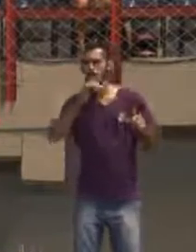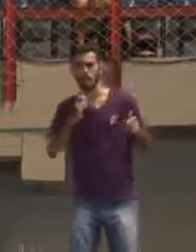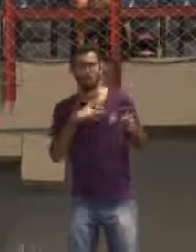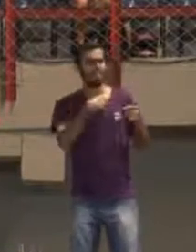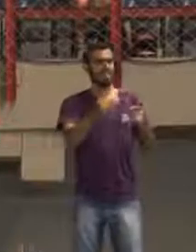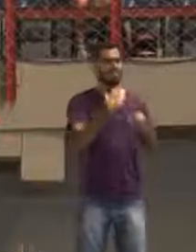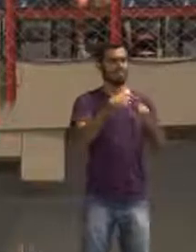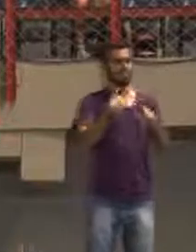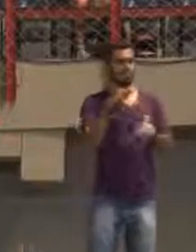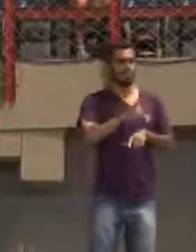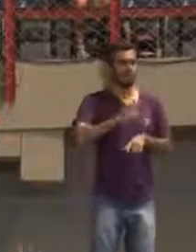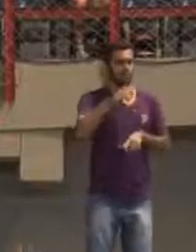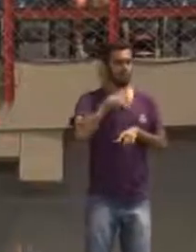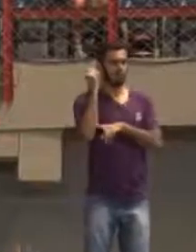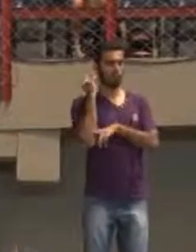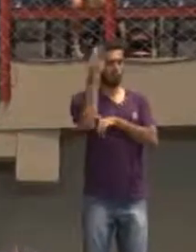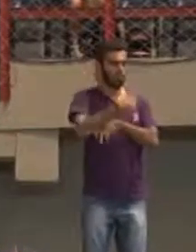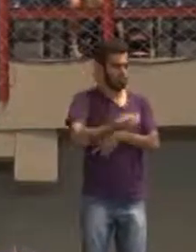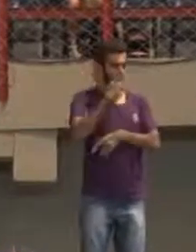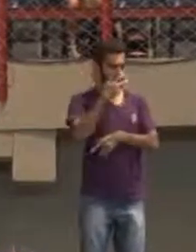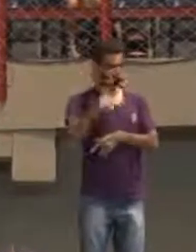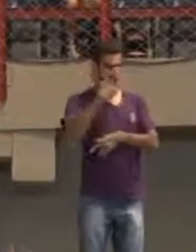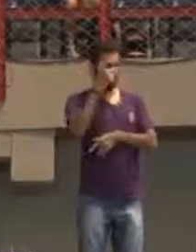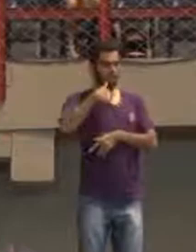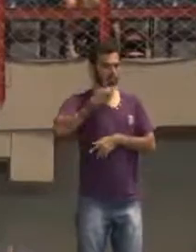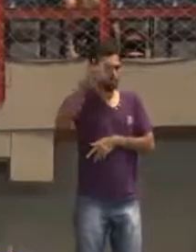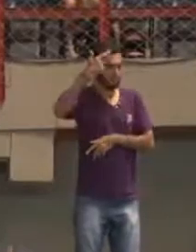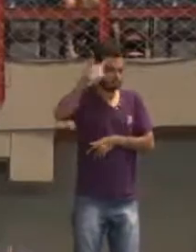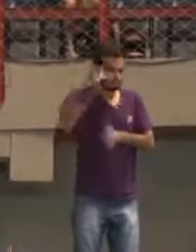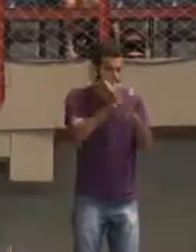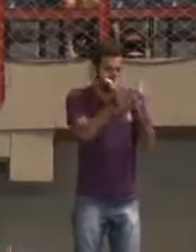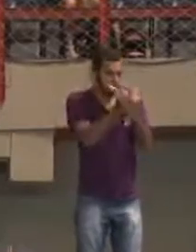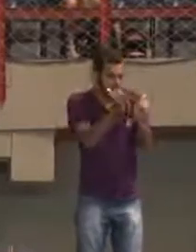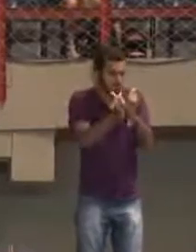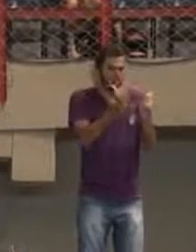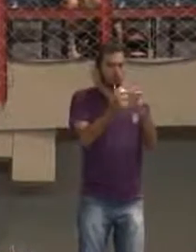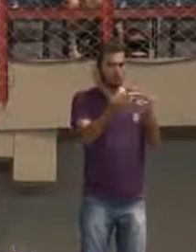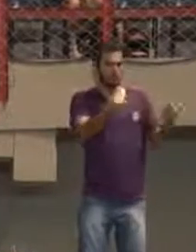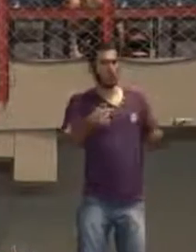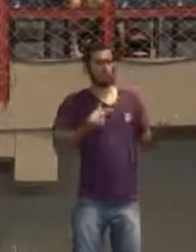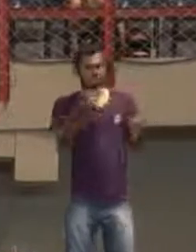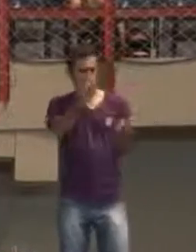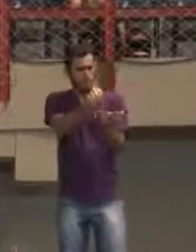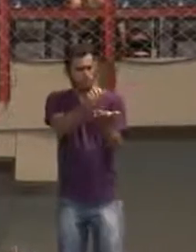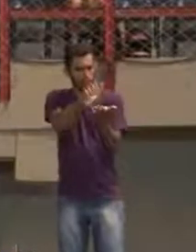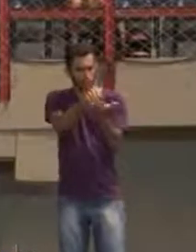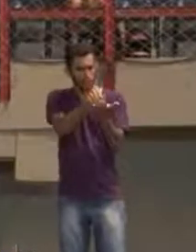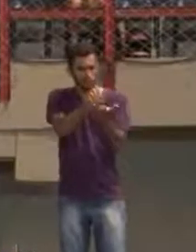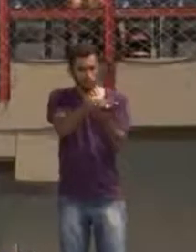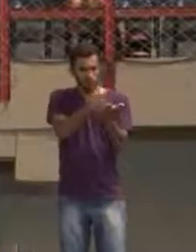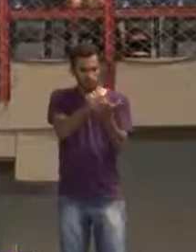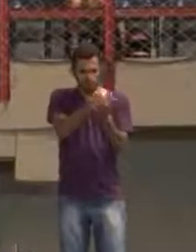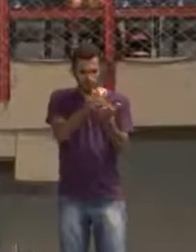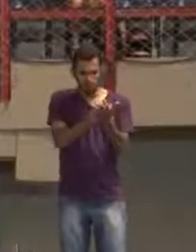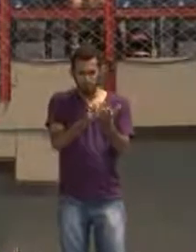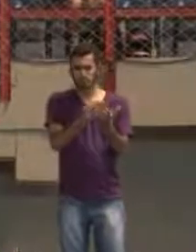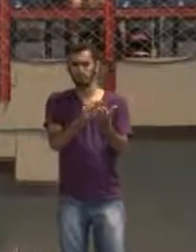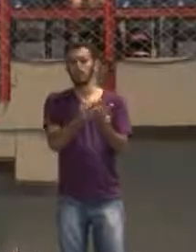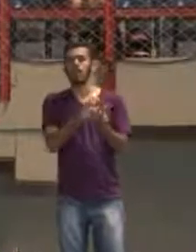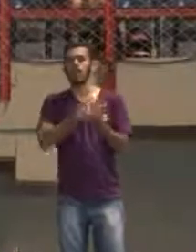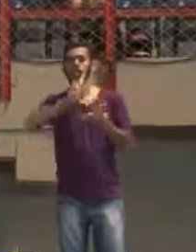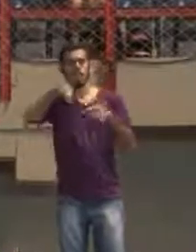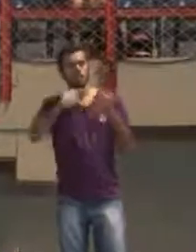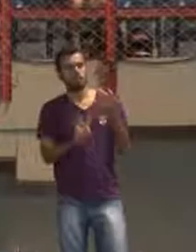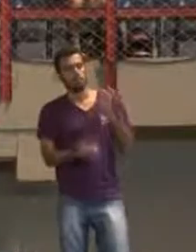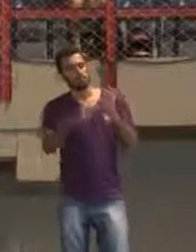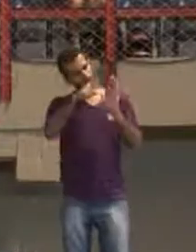todo, noite mal dormida, cansaço na hora do trabalho. Tudo isso você vai anotando, anotando, anotando. Depois você vai catalogar